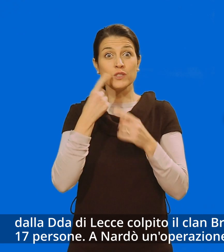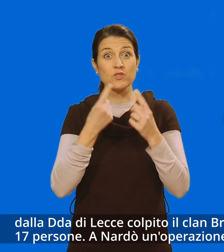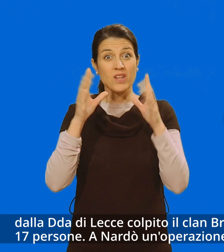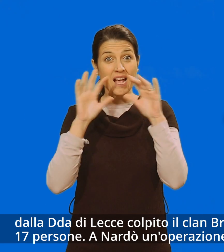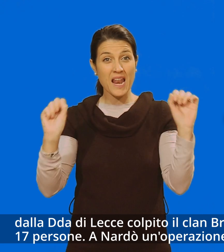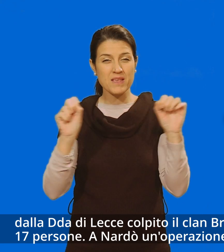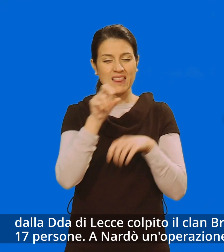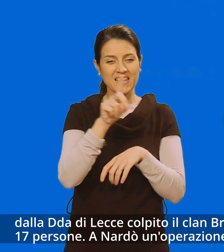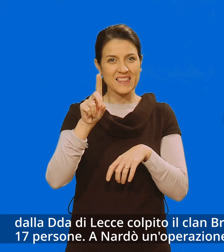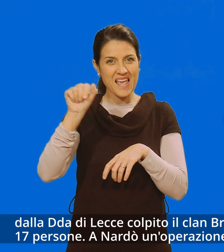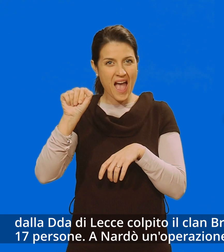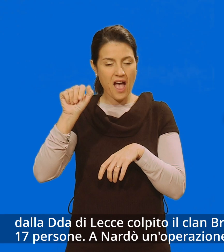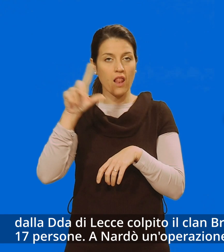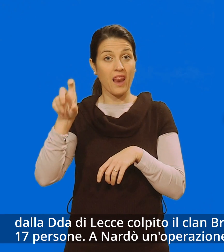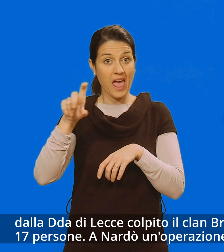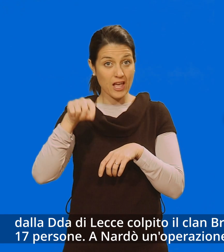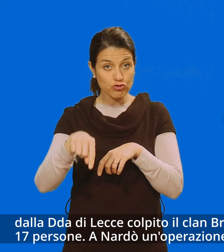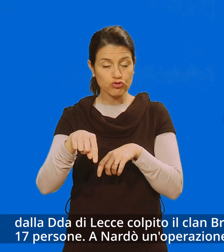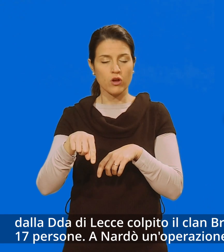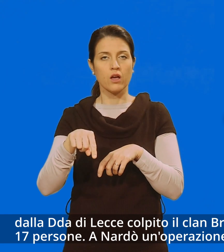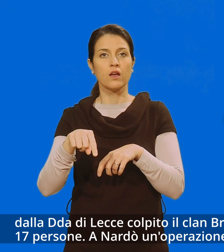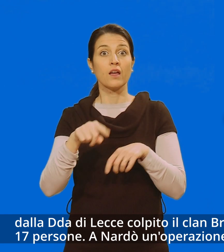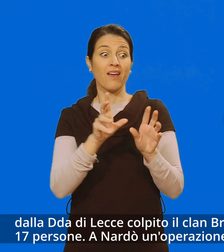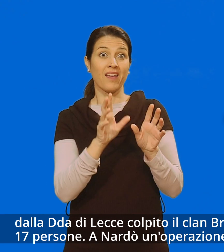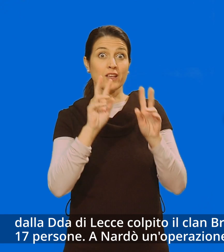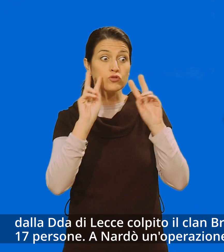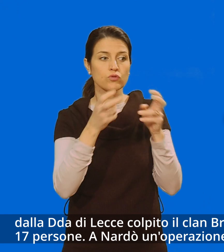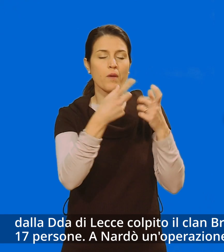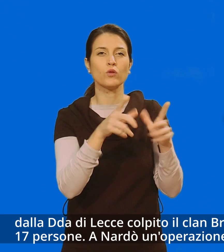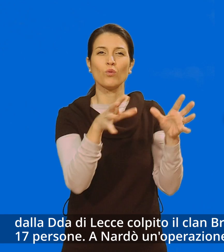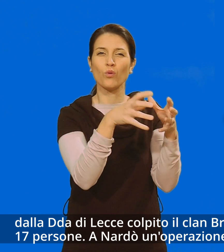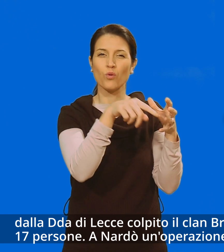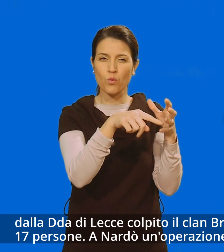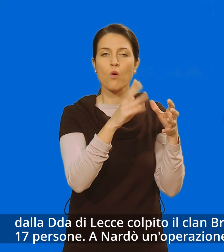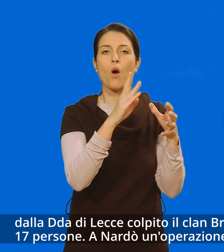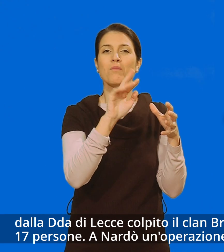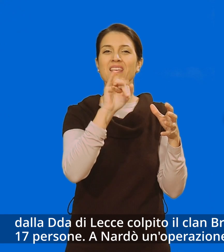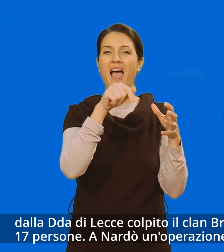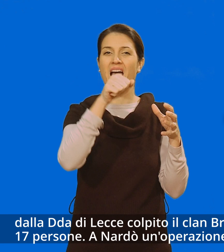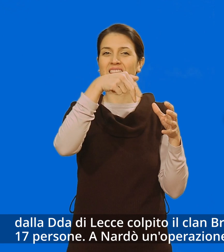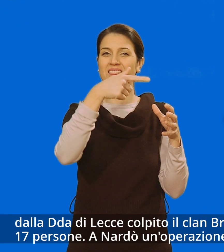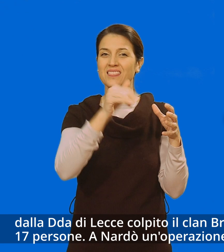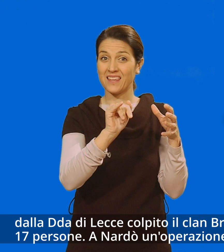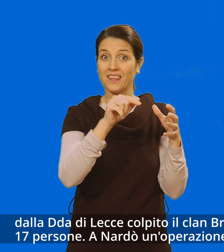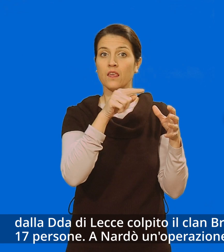lecce ha colpito il clan briganti e portato all'arresto di 17